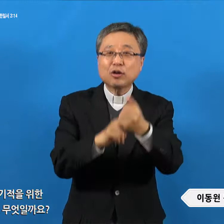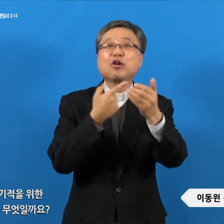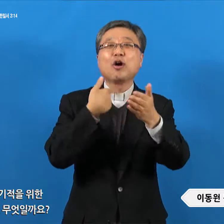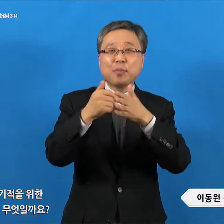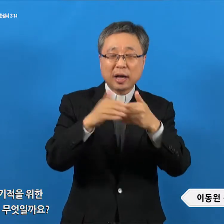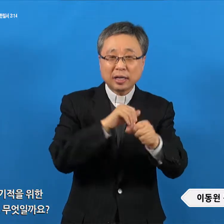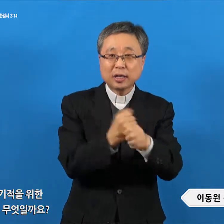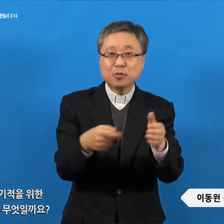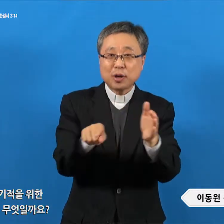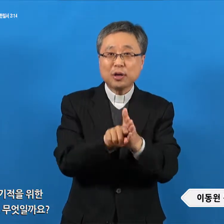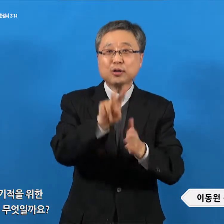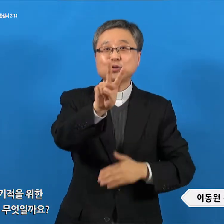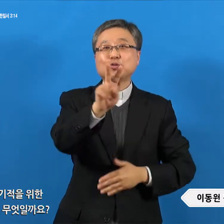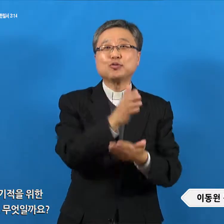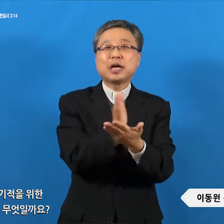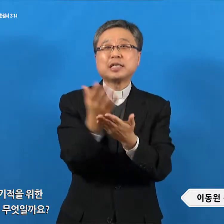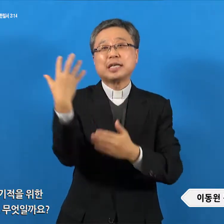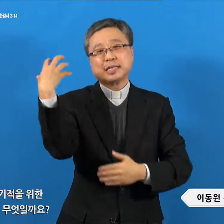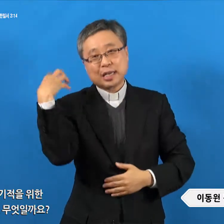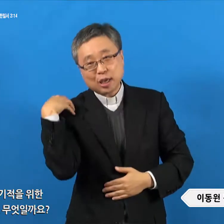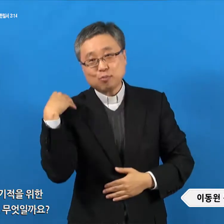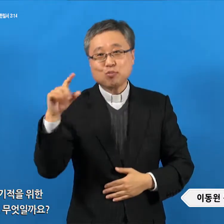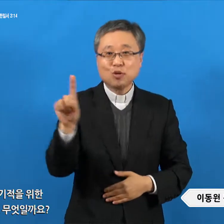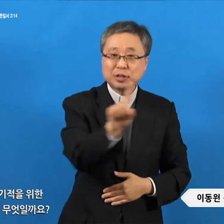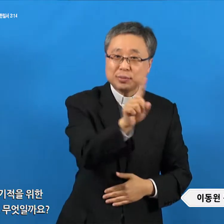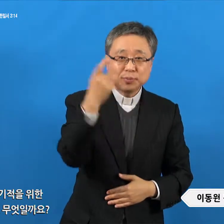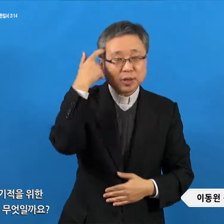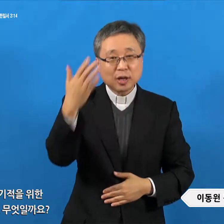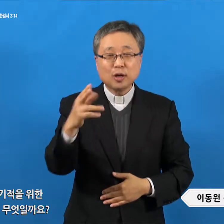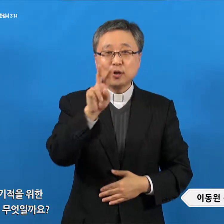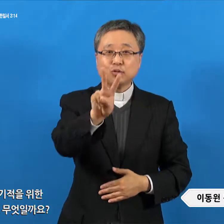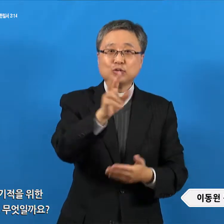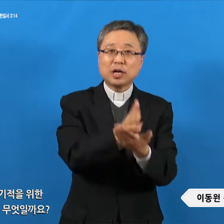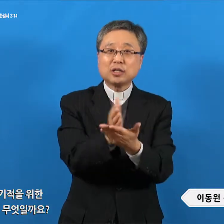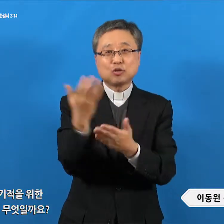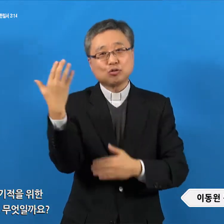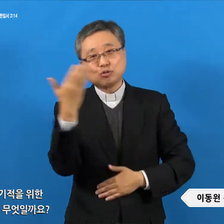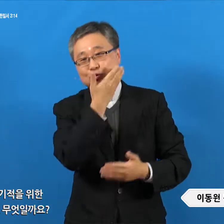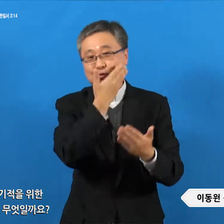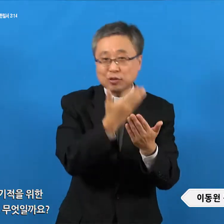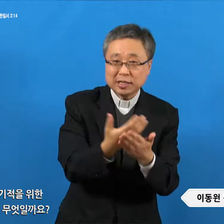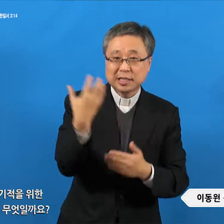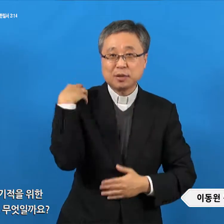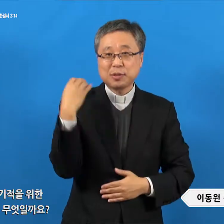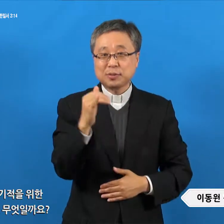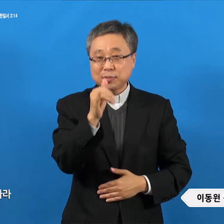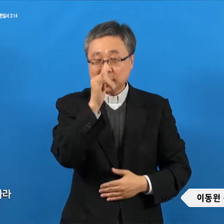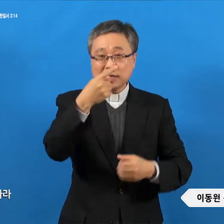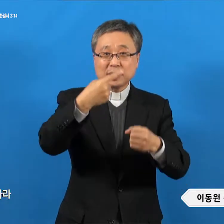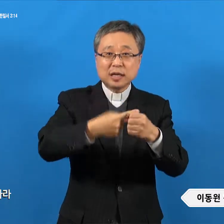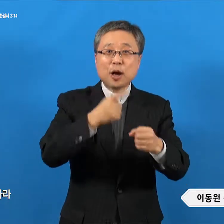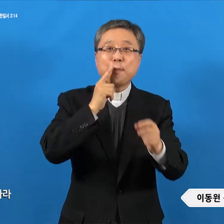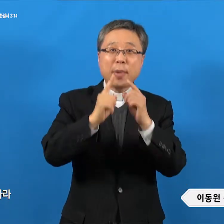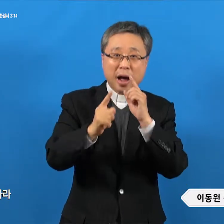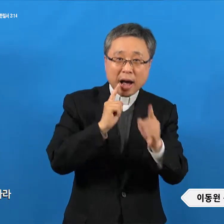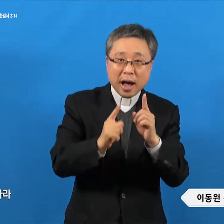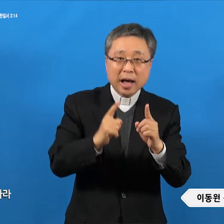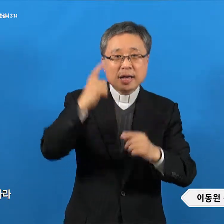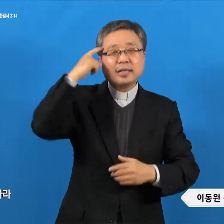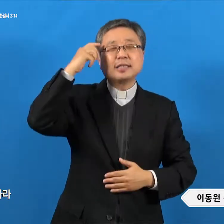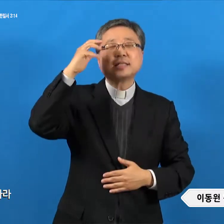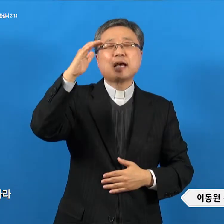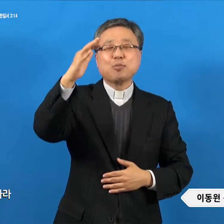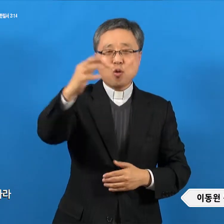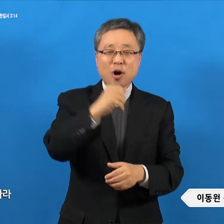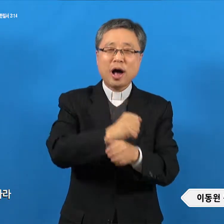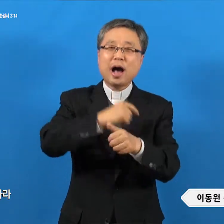위한 2가지의 책임, 뭘까요? 2가지의 중요한 책임이 있습니다. 그 첫째는 말씀을